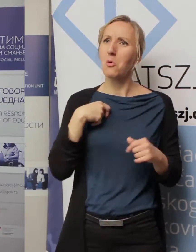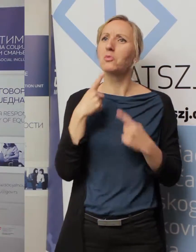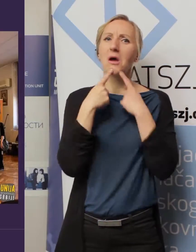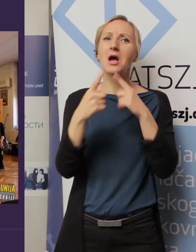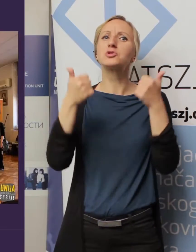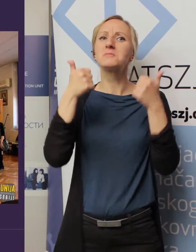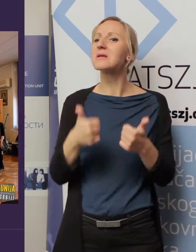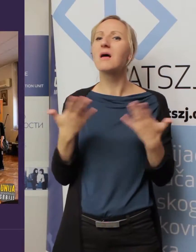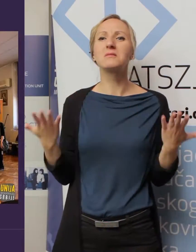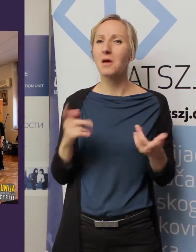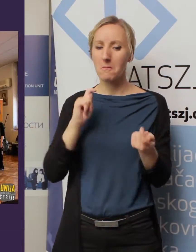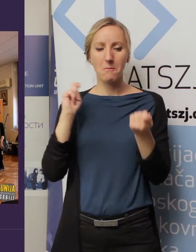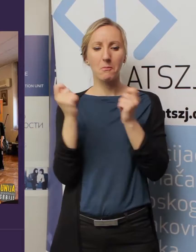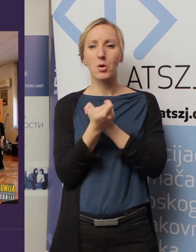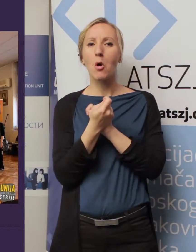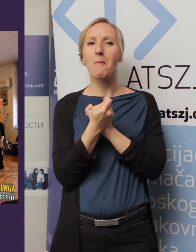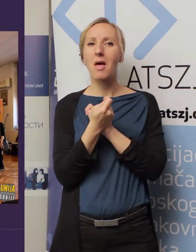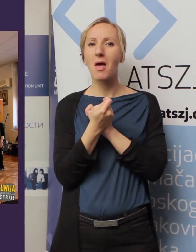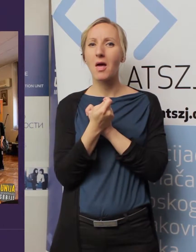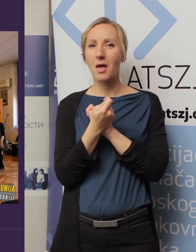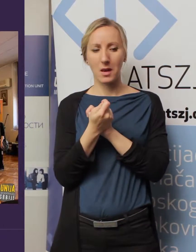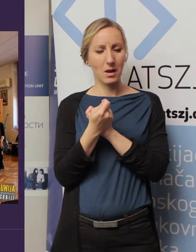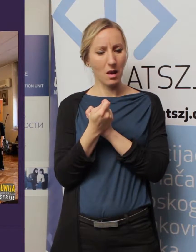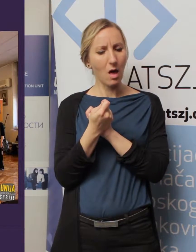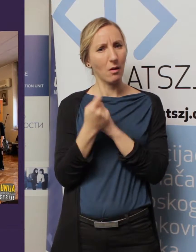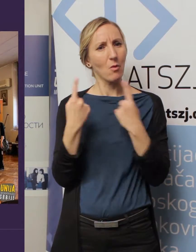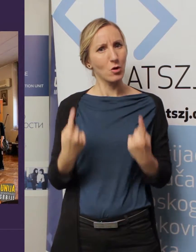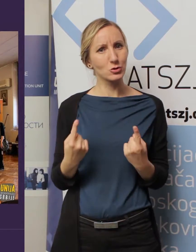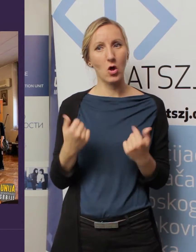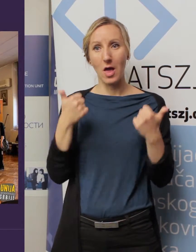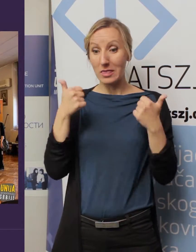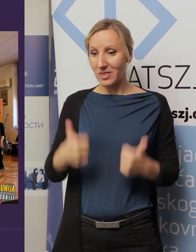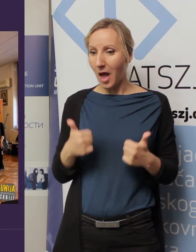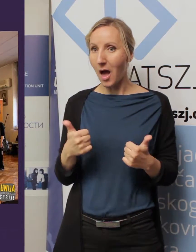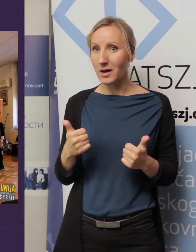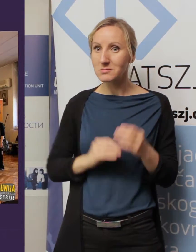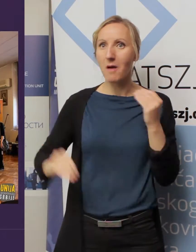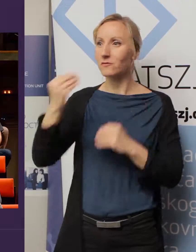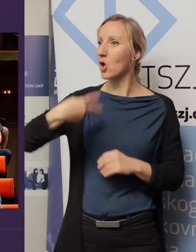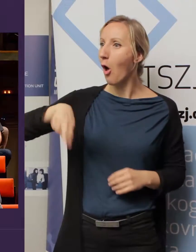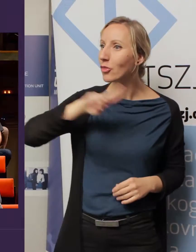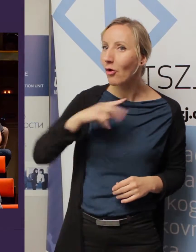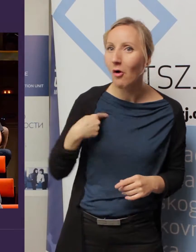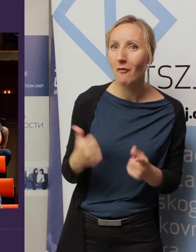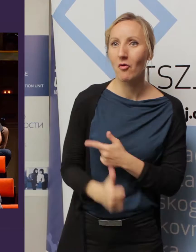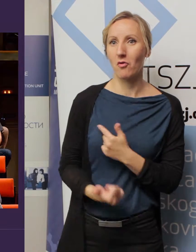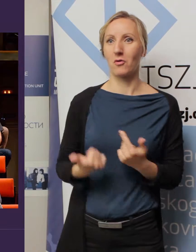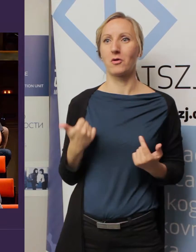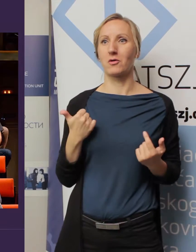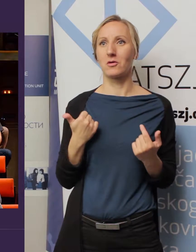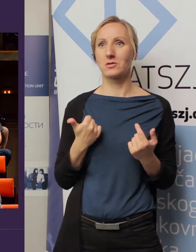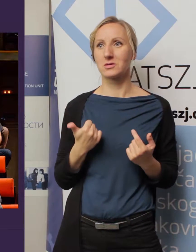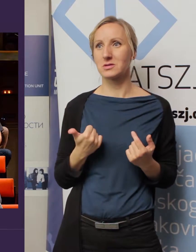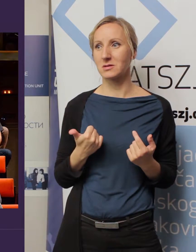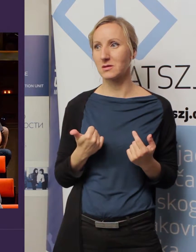godine, mogu da kažem da je promena ta što danas imam mnogo veće odgovornosti i mnogo